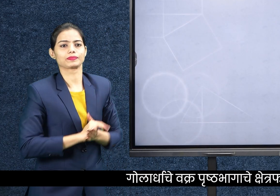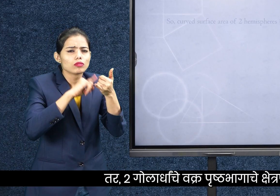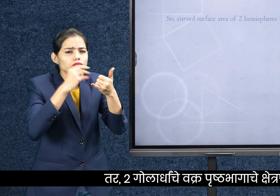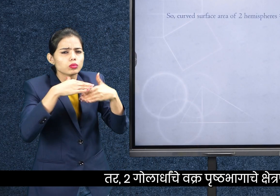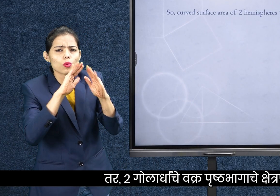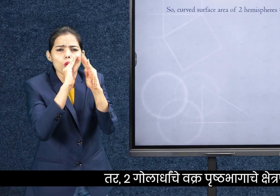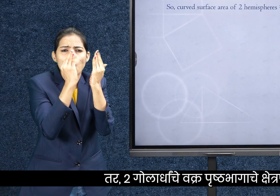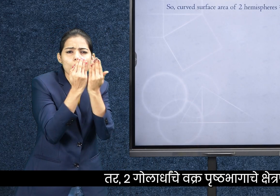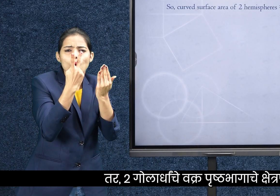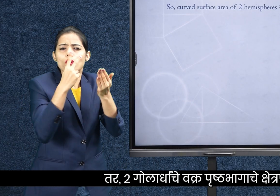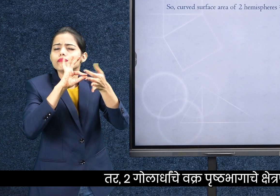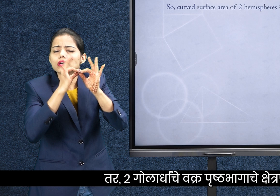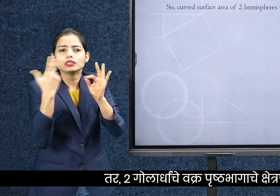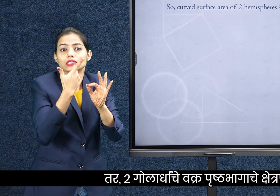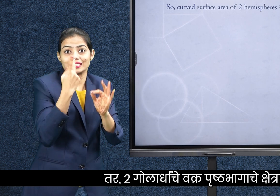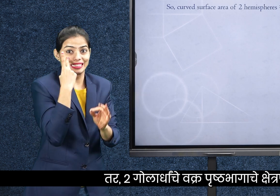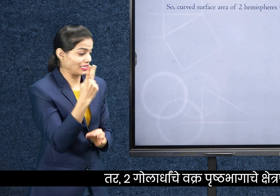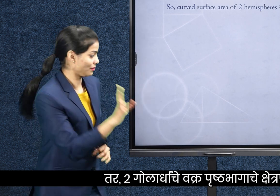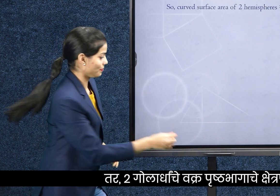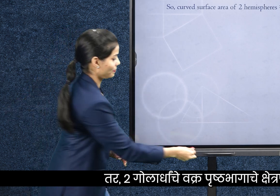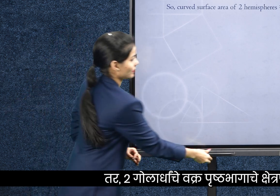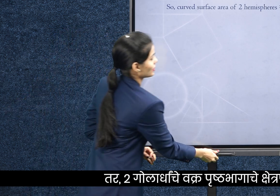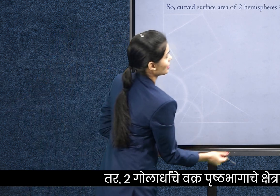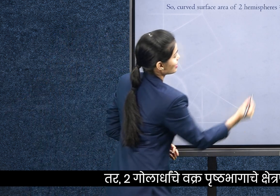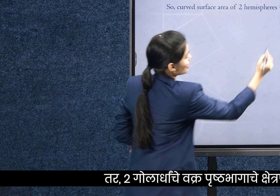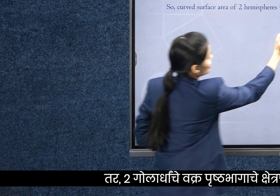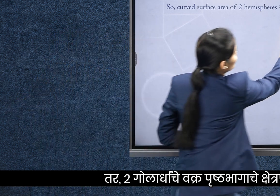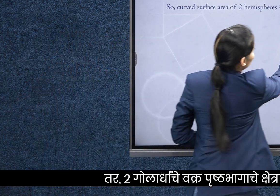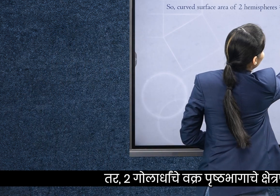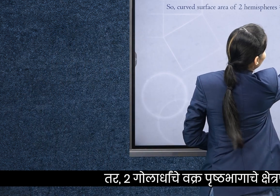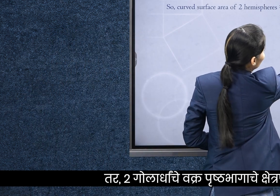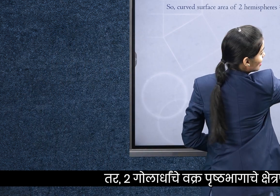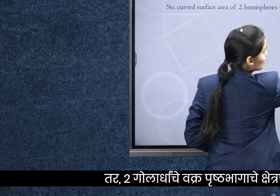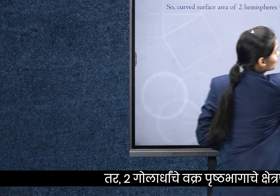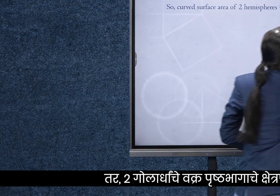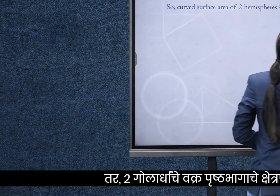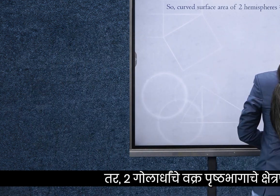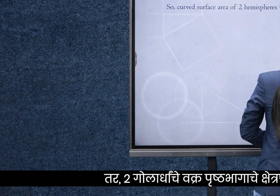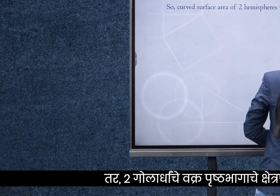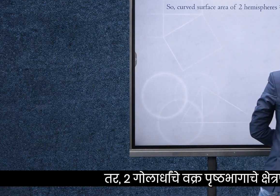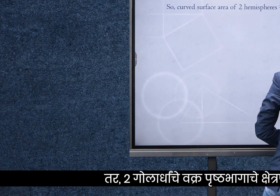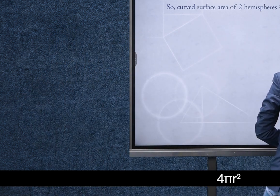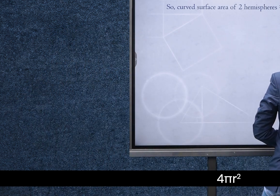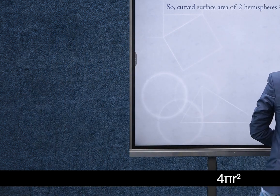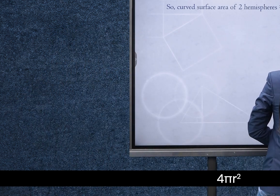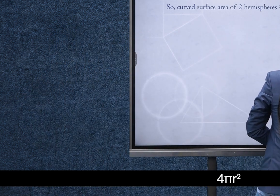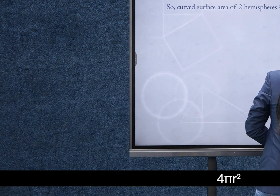तर दोन गोलार्धांचे वक्र पृष्ठभागाचे क्षेत्रफळ बरोबर 2 गुणिले 2 पाय r 4 पाय